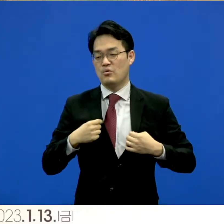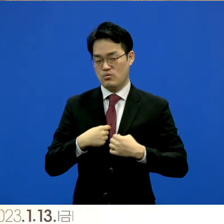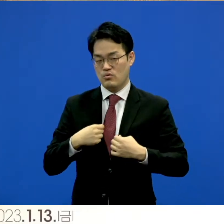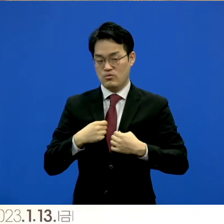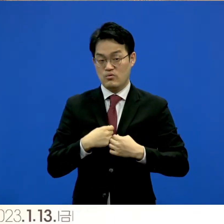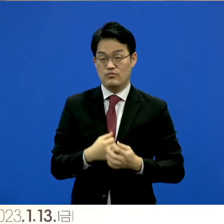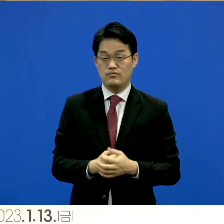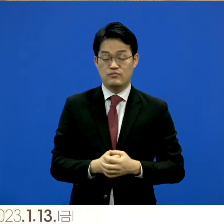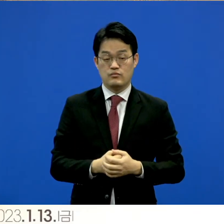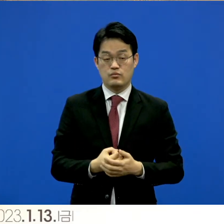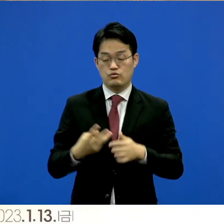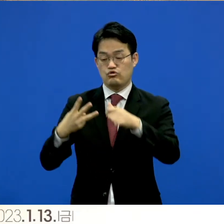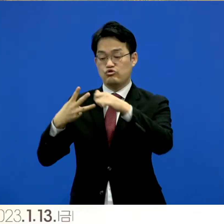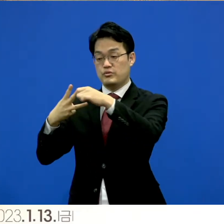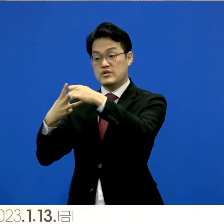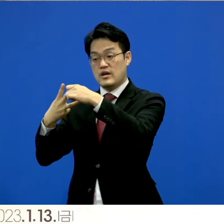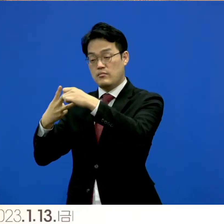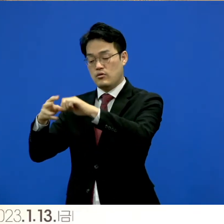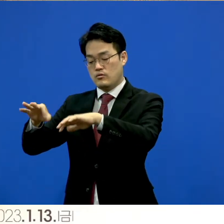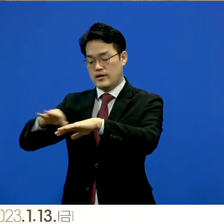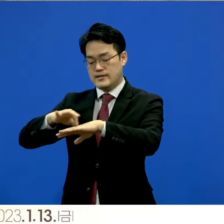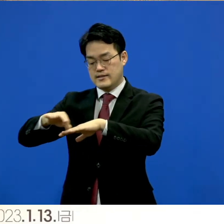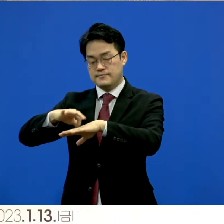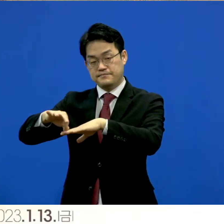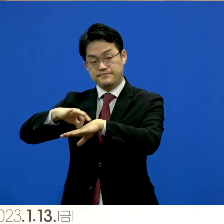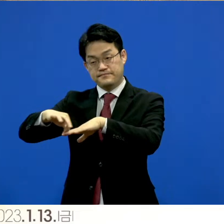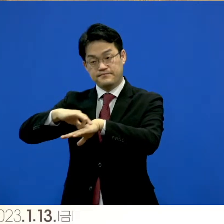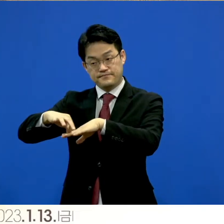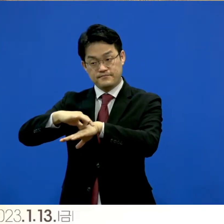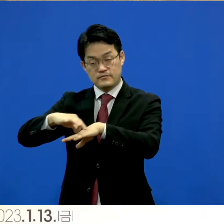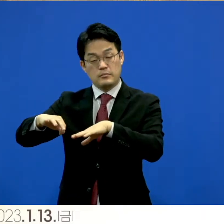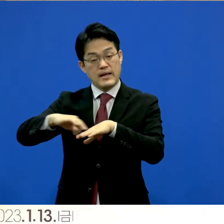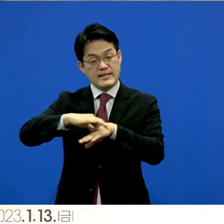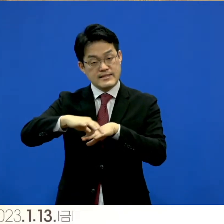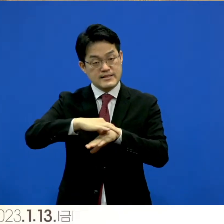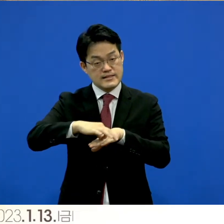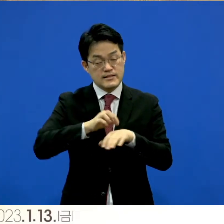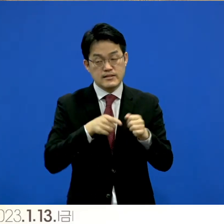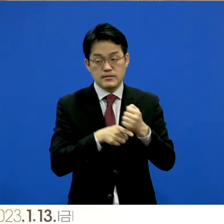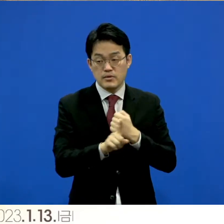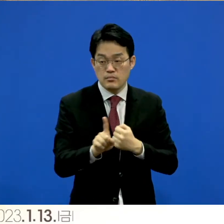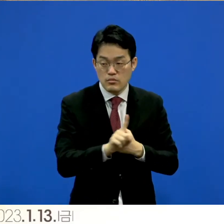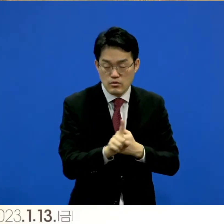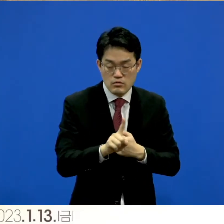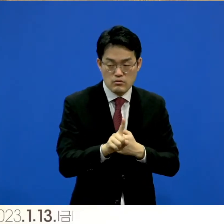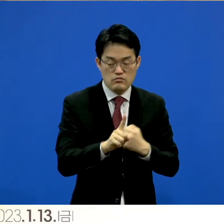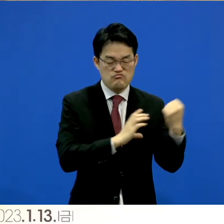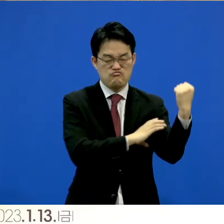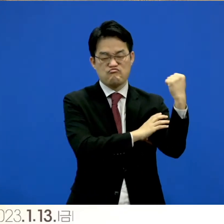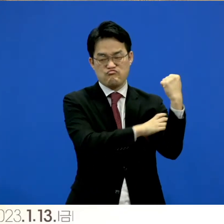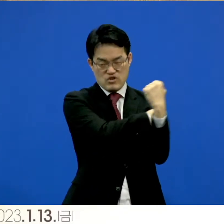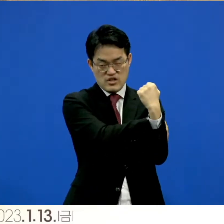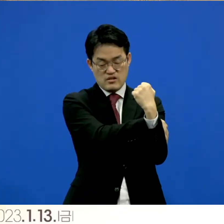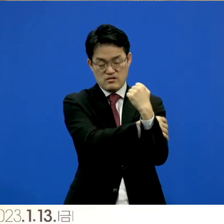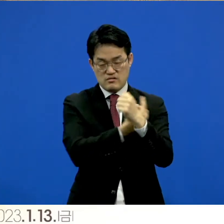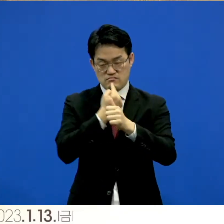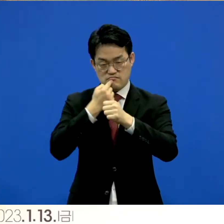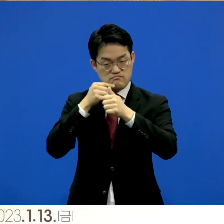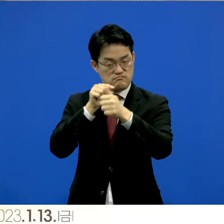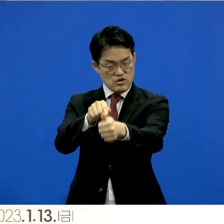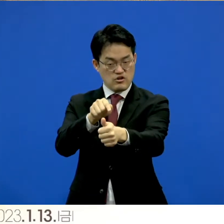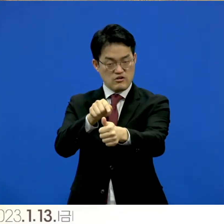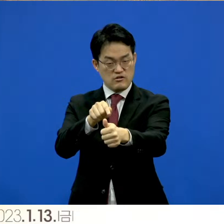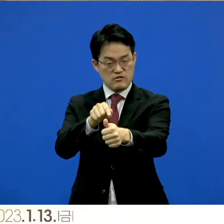자, 가락지를 끼워줬습니다. 가락지도 마찬가지예요. 반지는 주로 권위 그리고 명령권을 가진